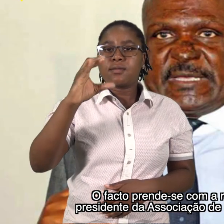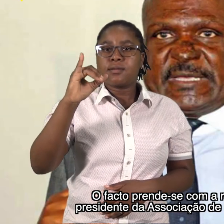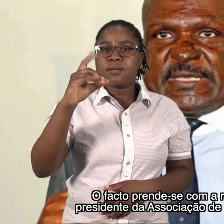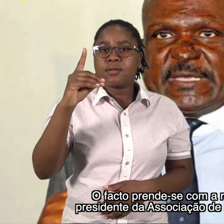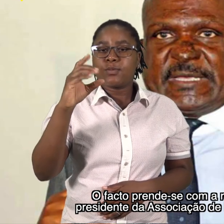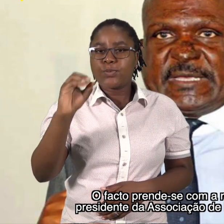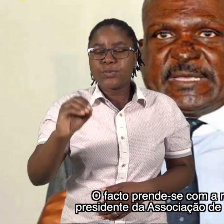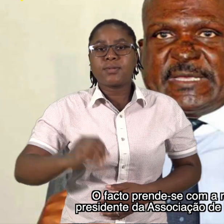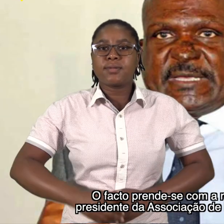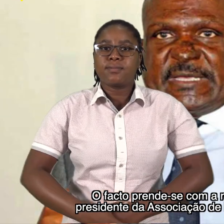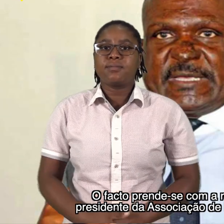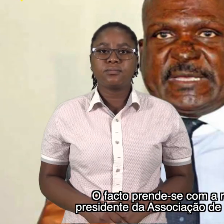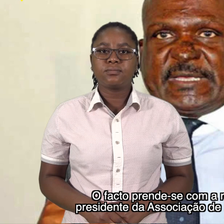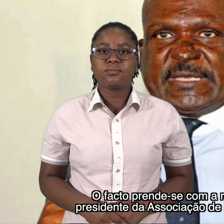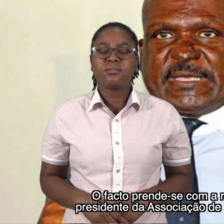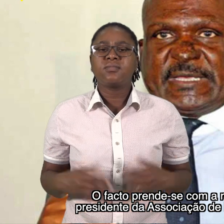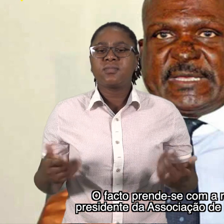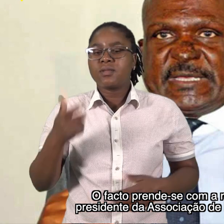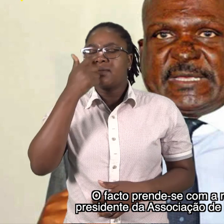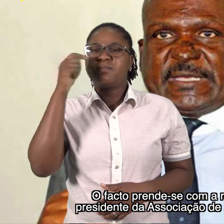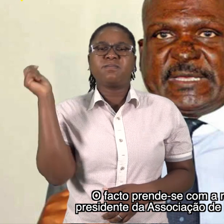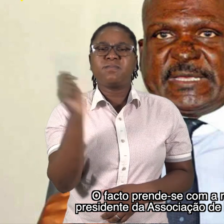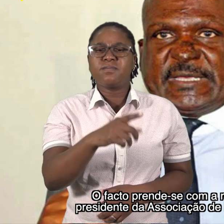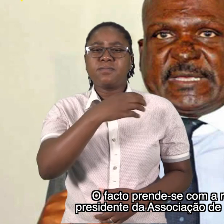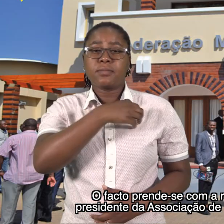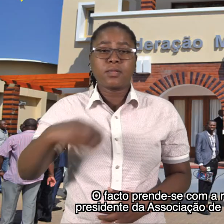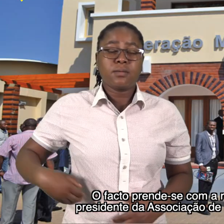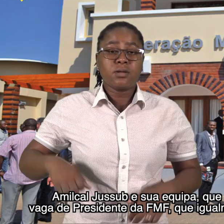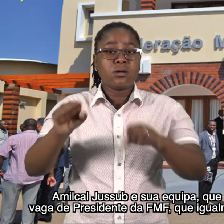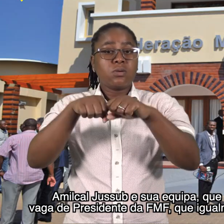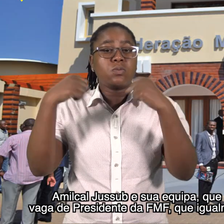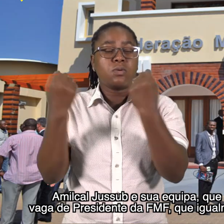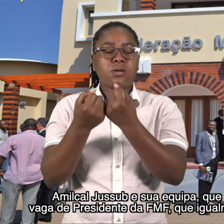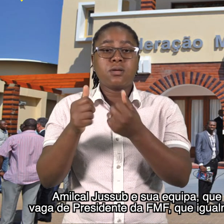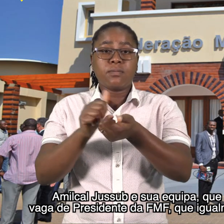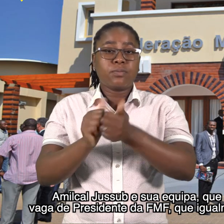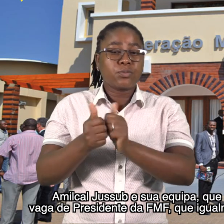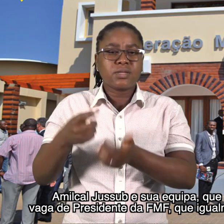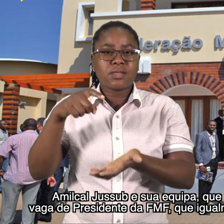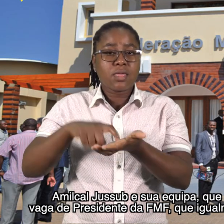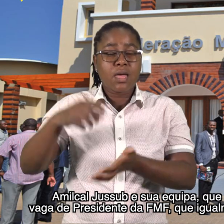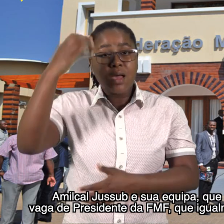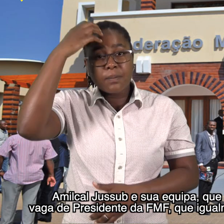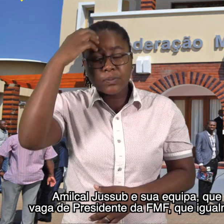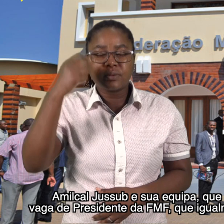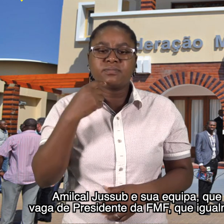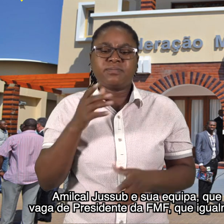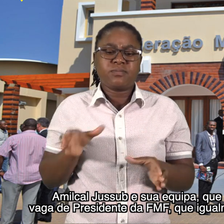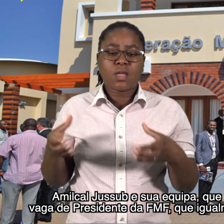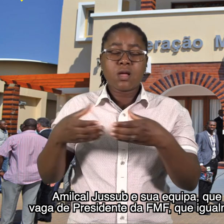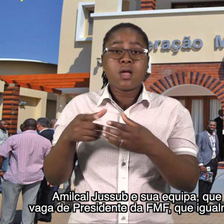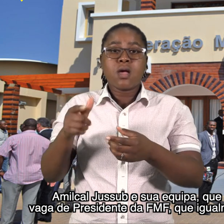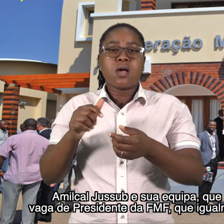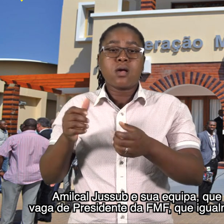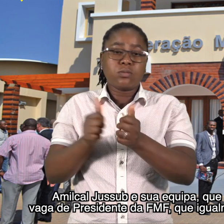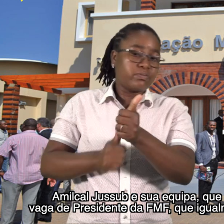renúncia do cargo do atual presidente da Associação de Futebol da Cidade de Maputo, Amilcar Jussub e sua equipa que agora